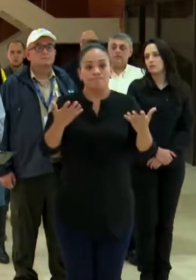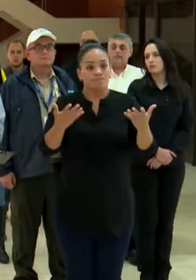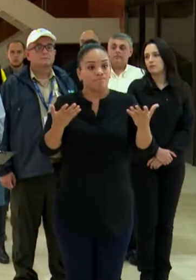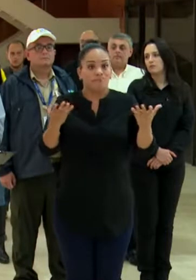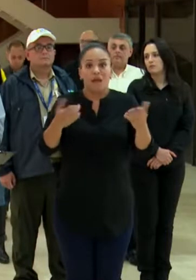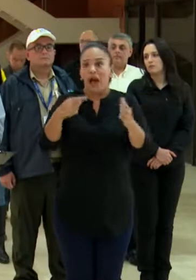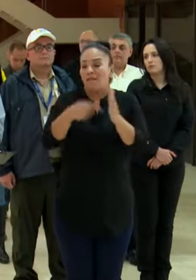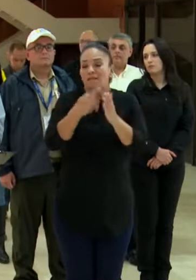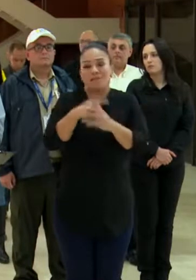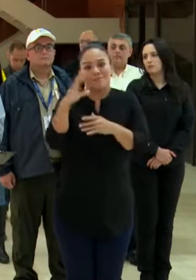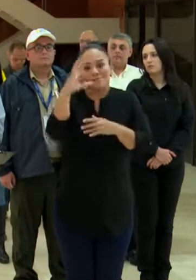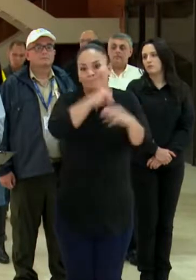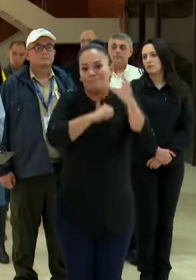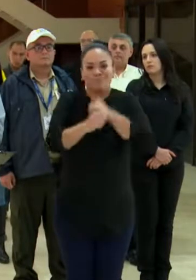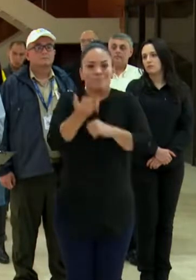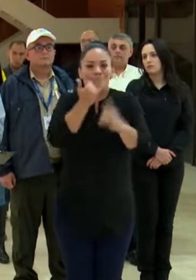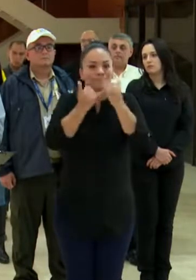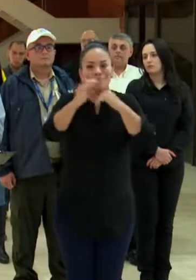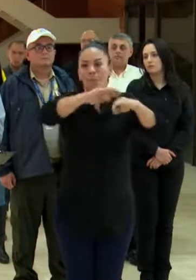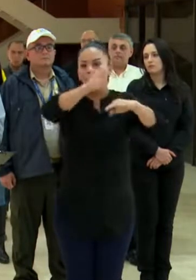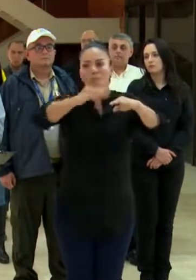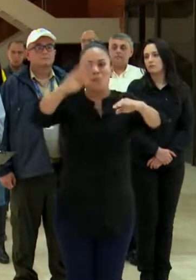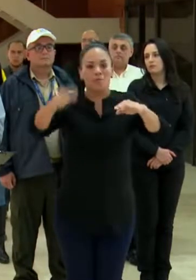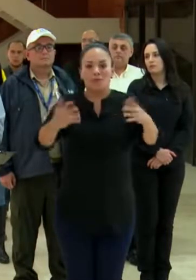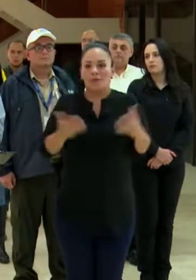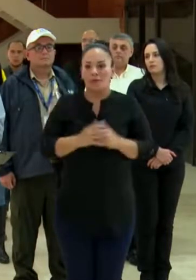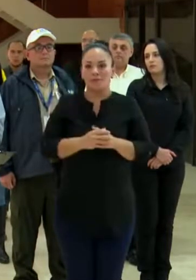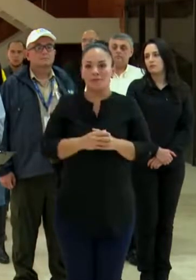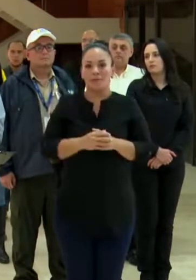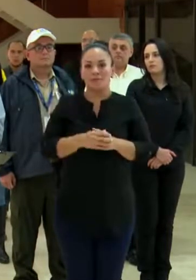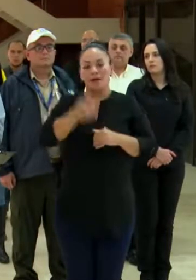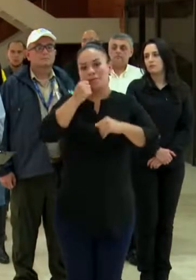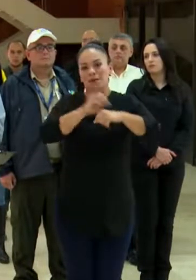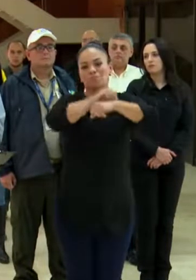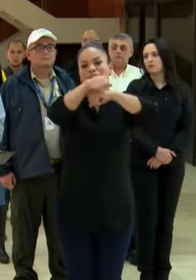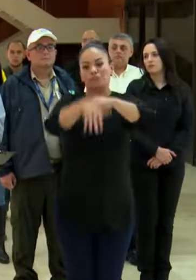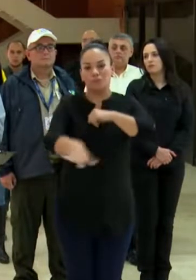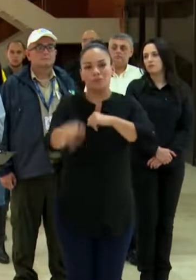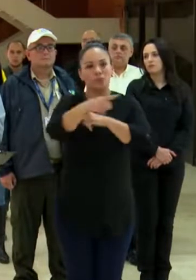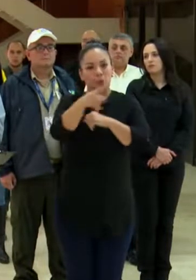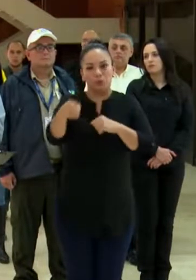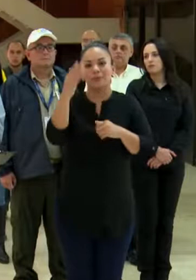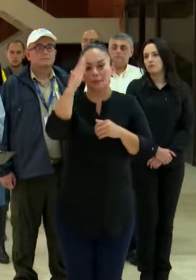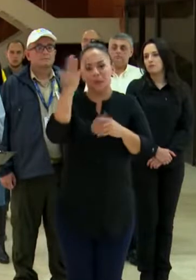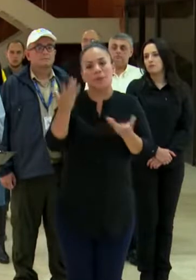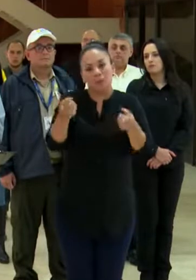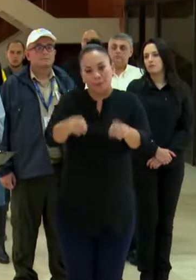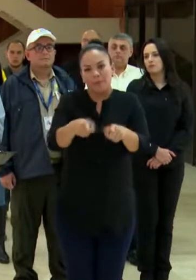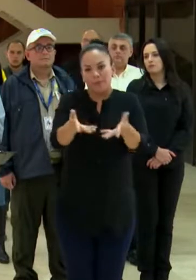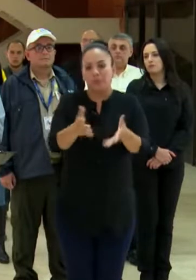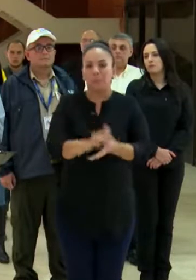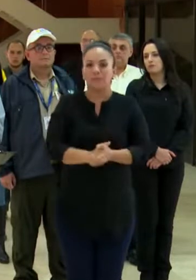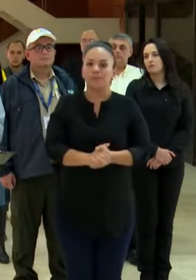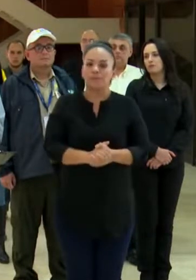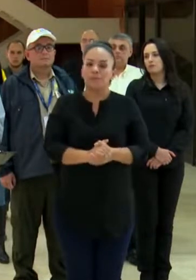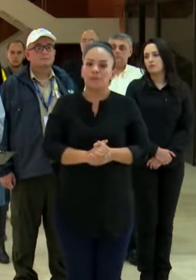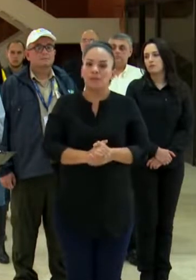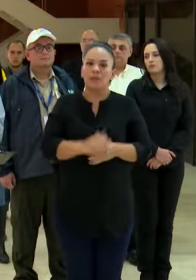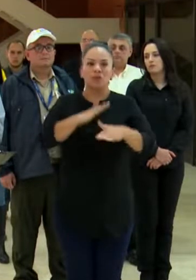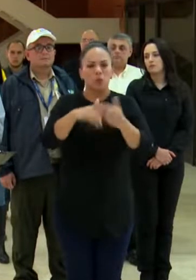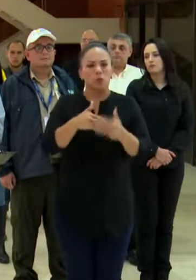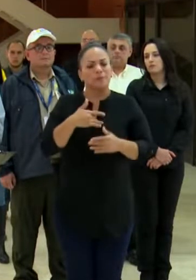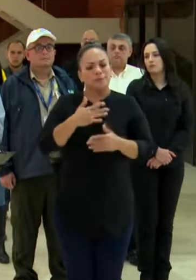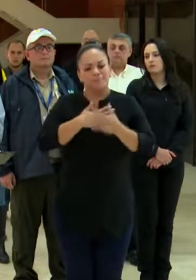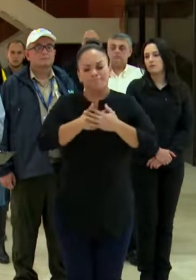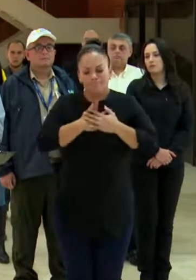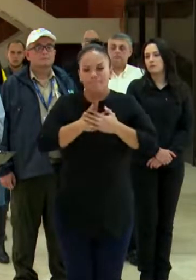ser detectadas. En este punto se dio el deslizamiento y ustedes ya conocen lo que ha ocurrido ahí y lo que todos estamos tan